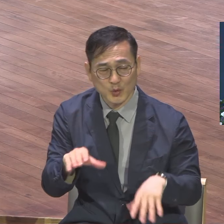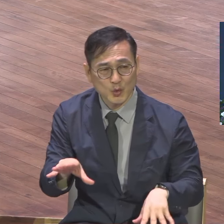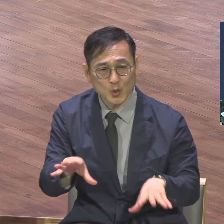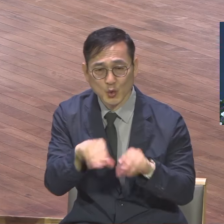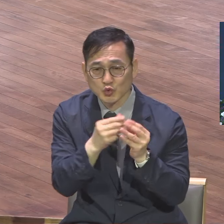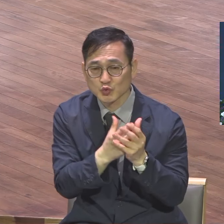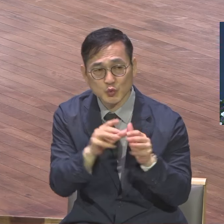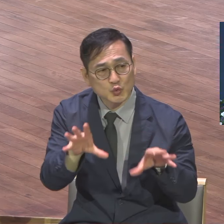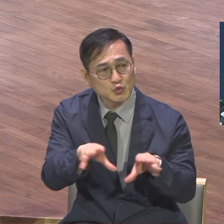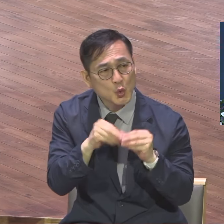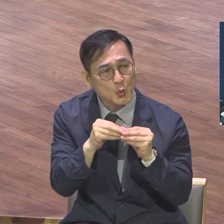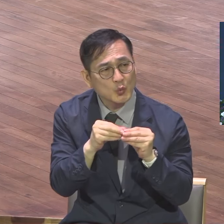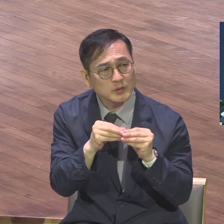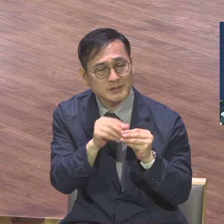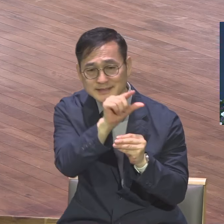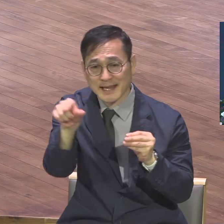졸업했어요.